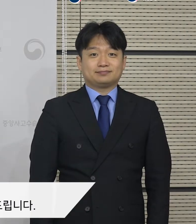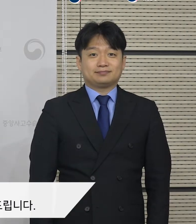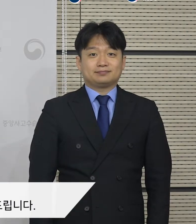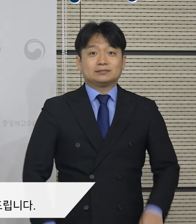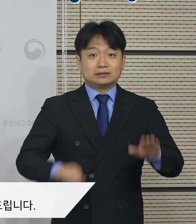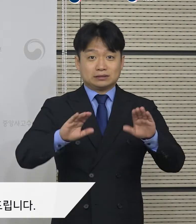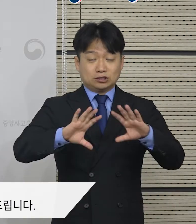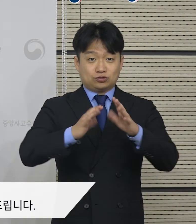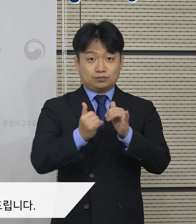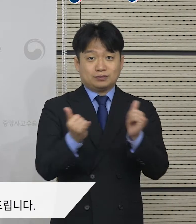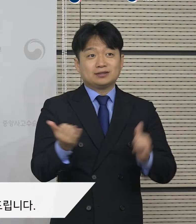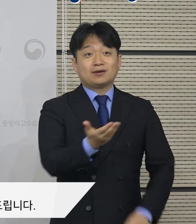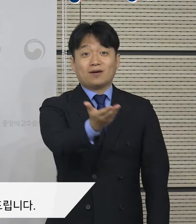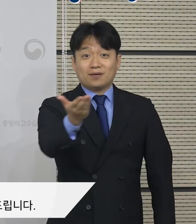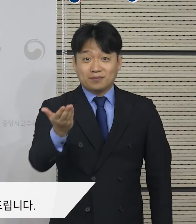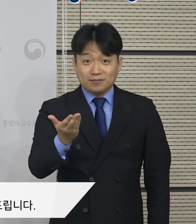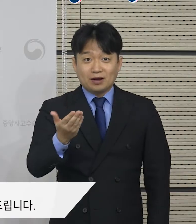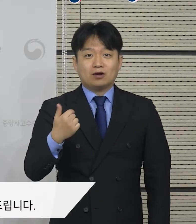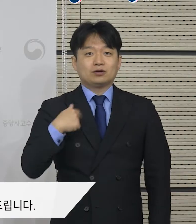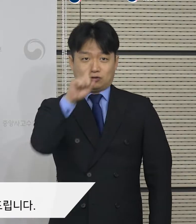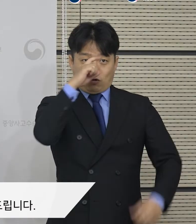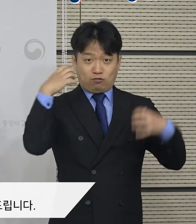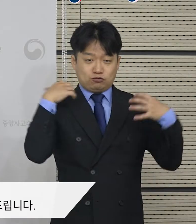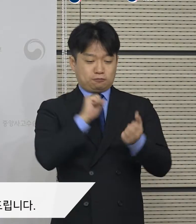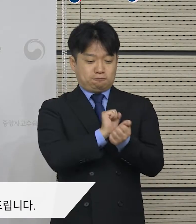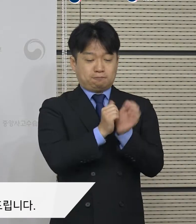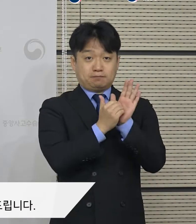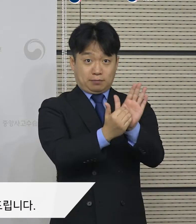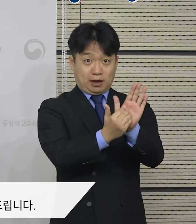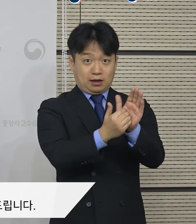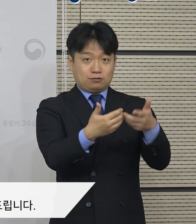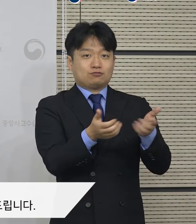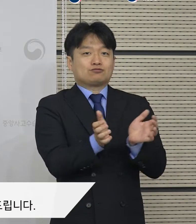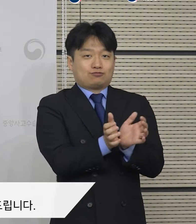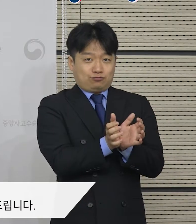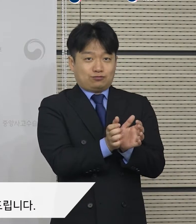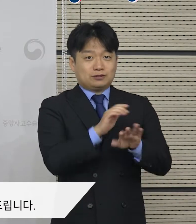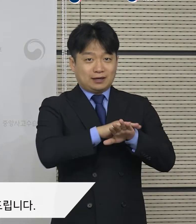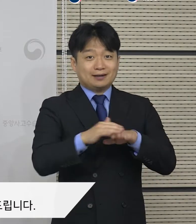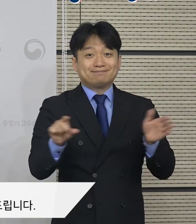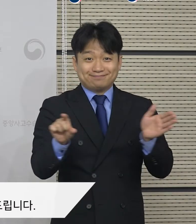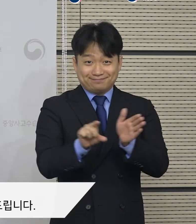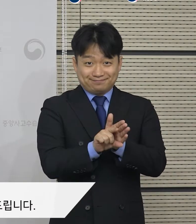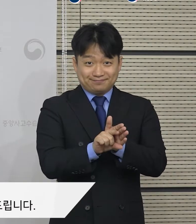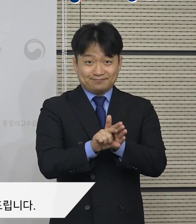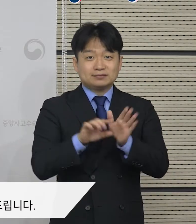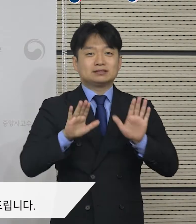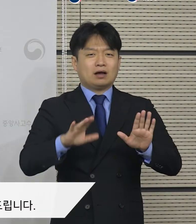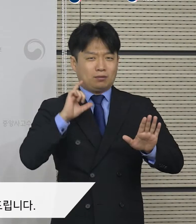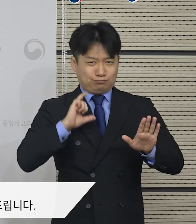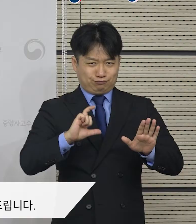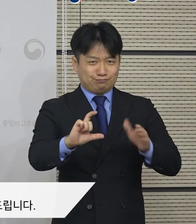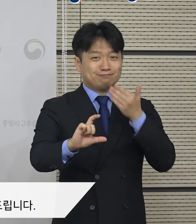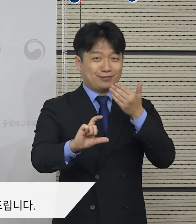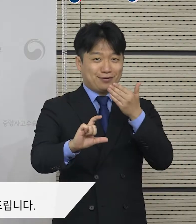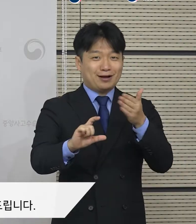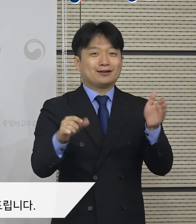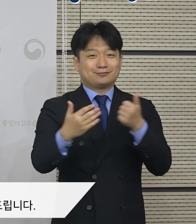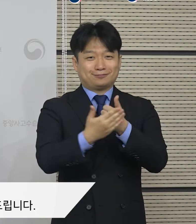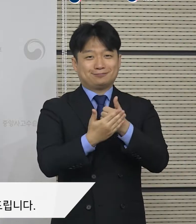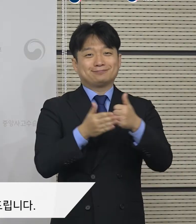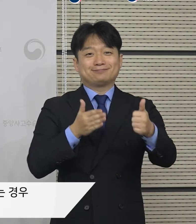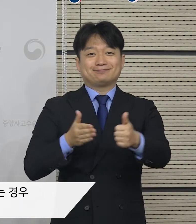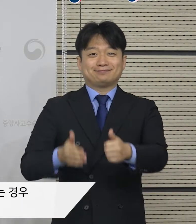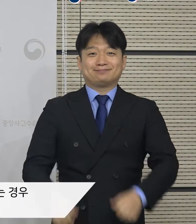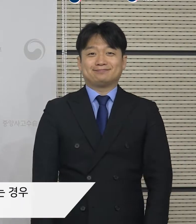대해서 국민 여러분들께서도 방역당국을 믿고 계속 이러한 상태가 유지되도록 국민들의 협조를